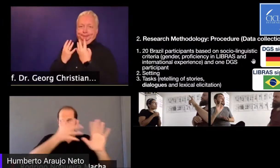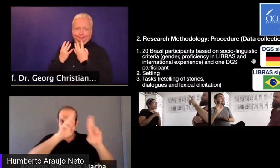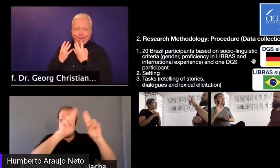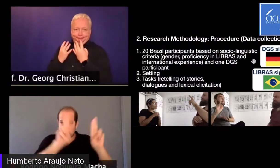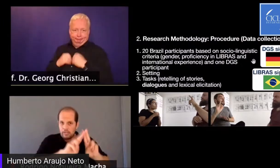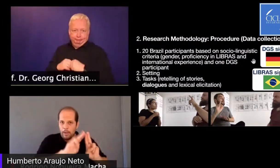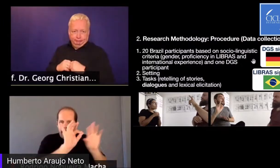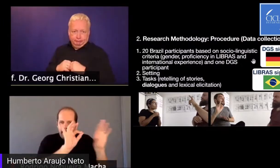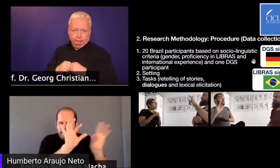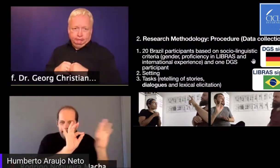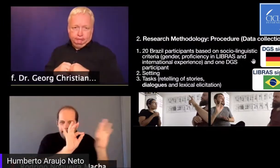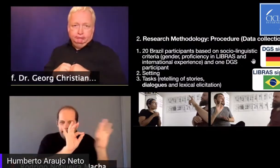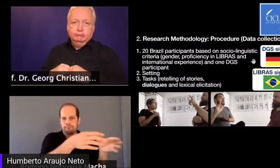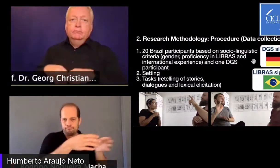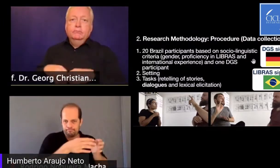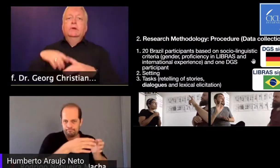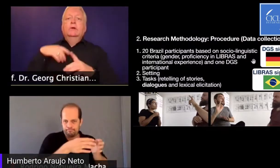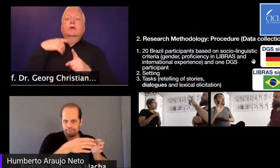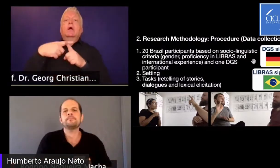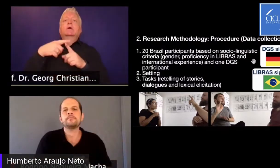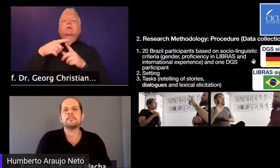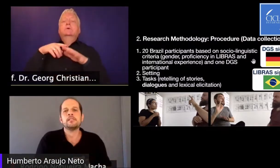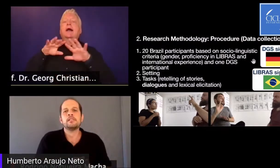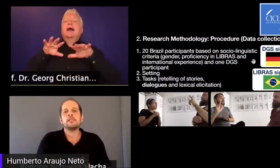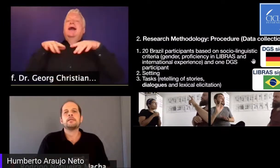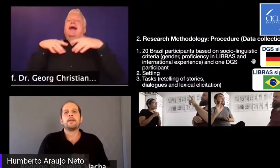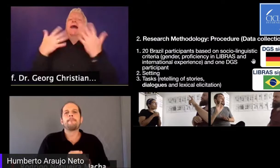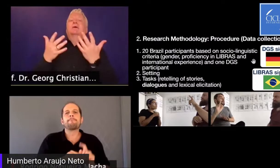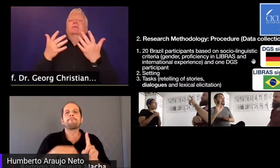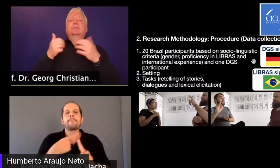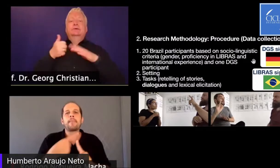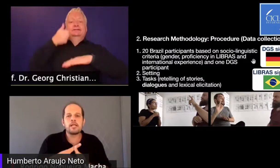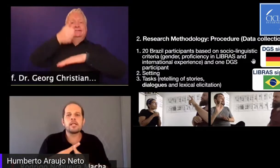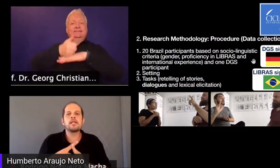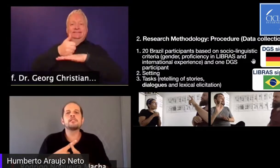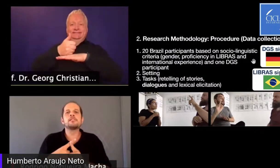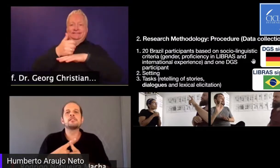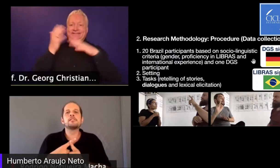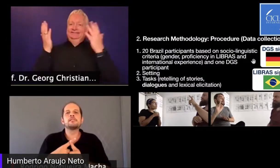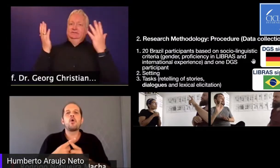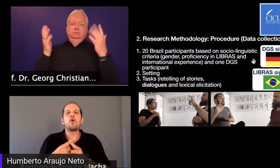Então, garantindo aí a fluência, a gente incluía na amostra.